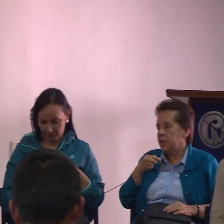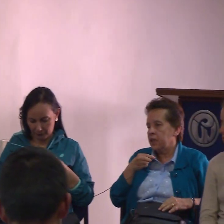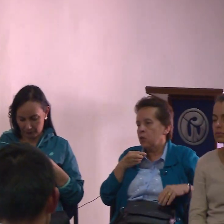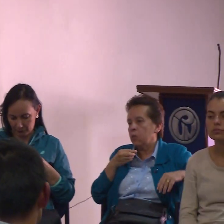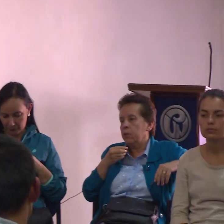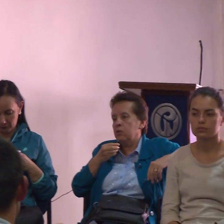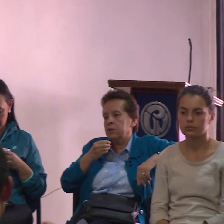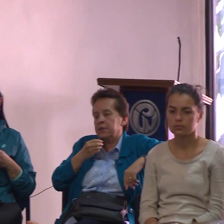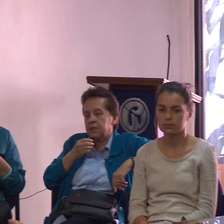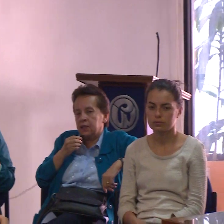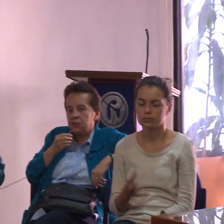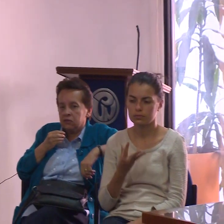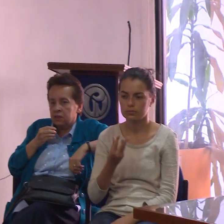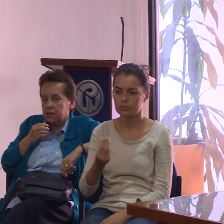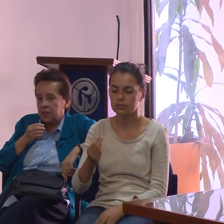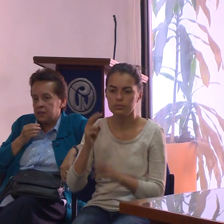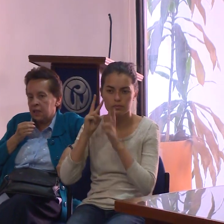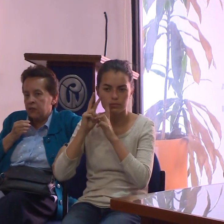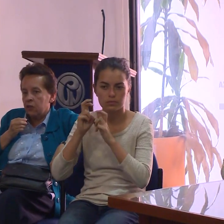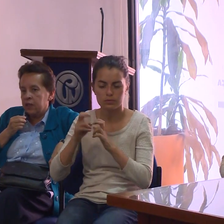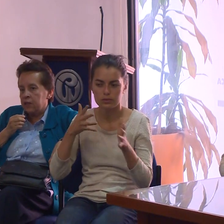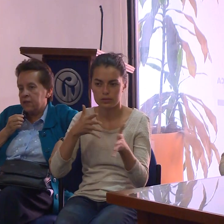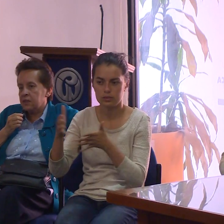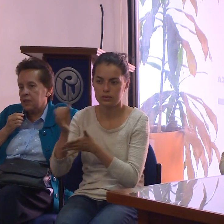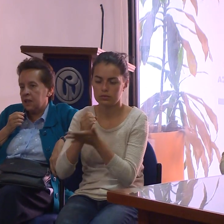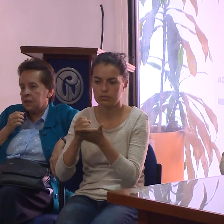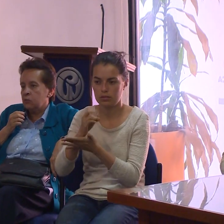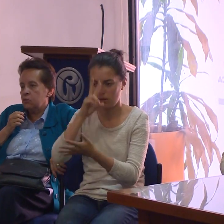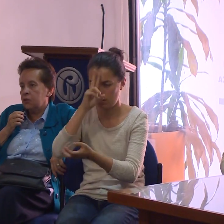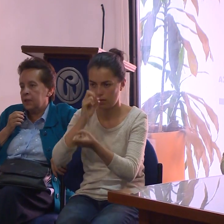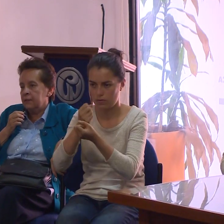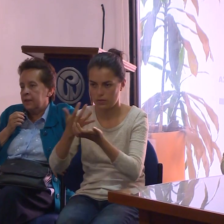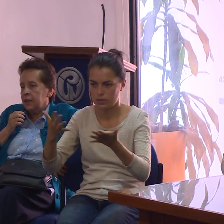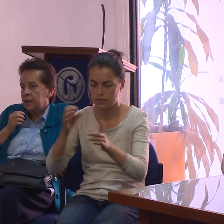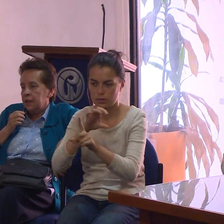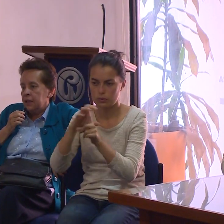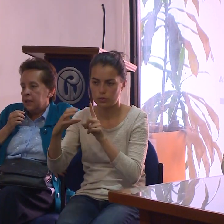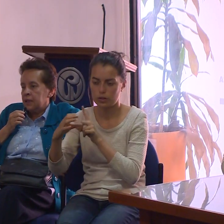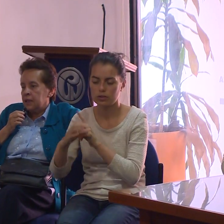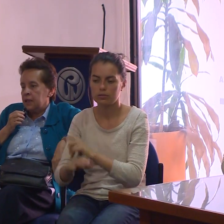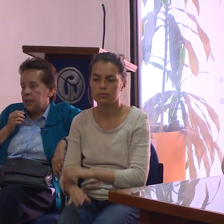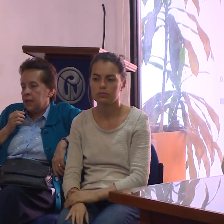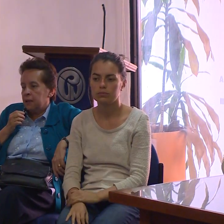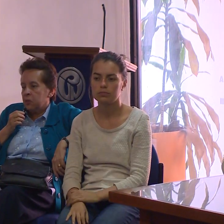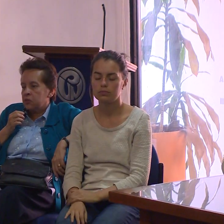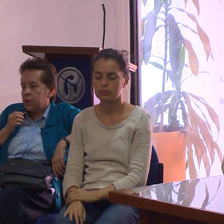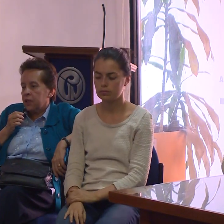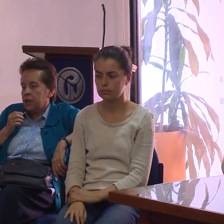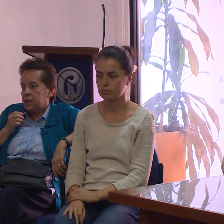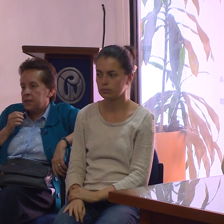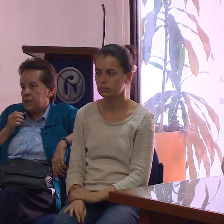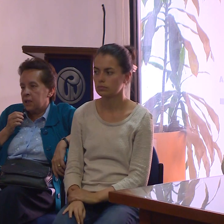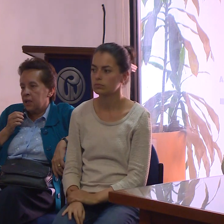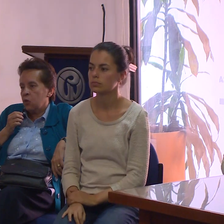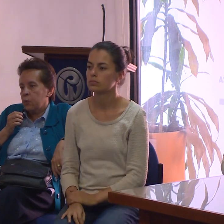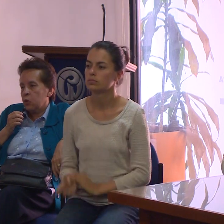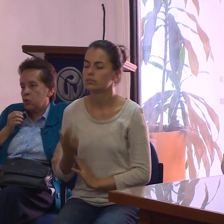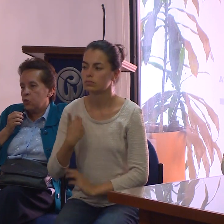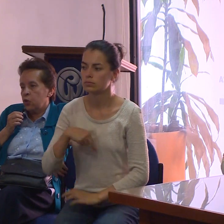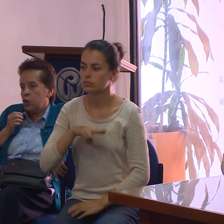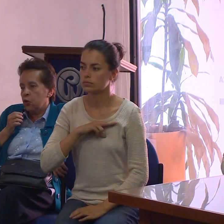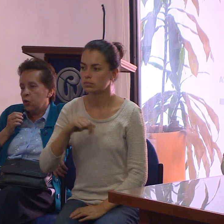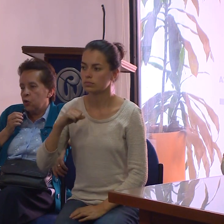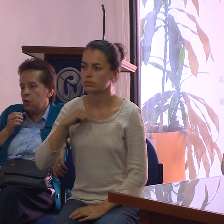Bueno, desde el grupo de investigación de enseñanza de la biología y diversidad cultural, tendríamos que decir que el